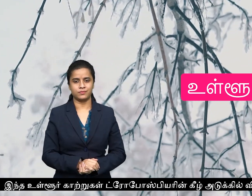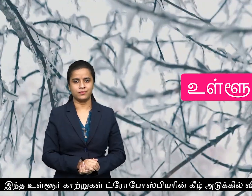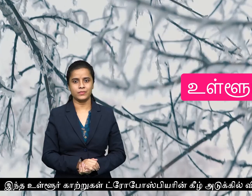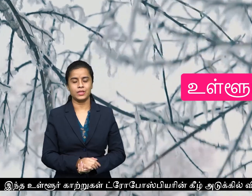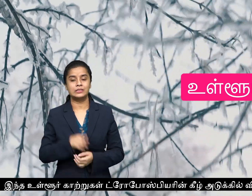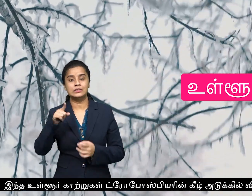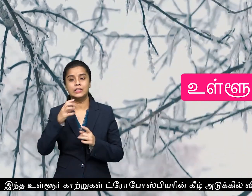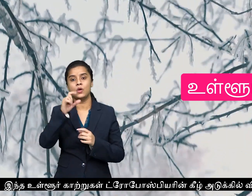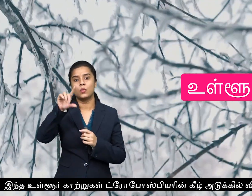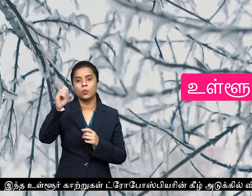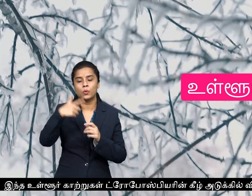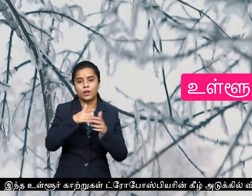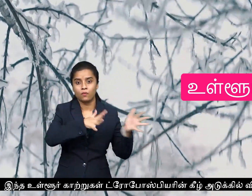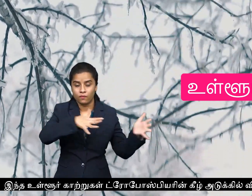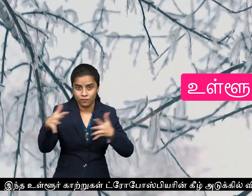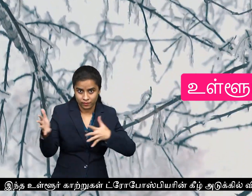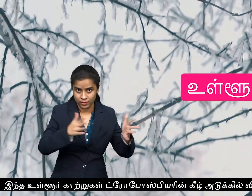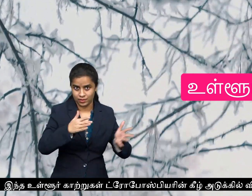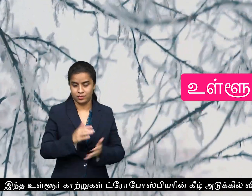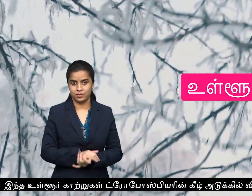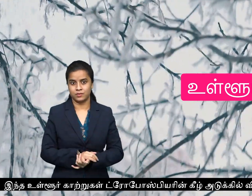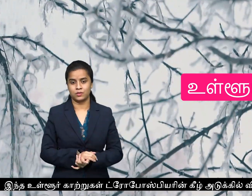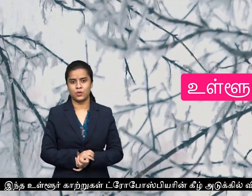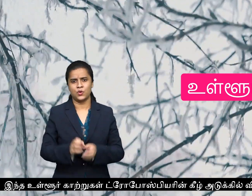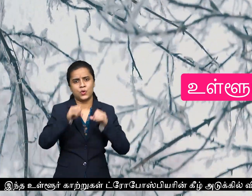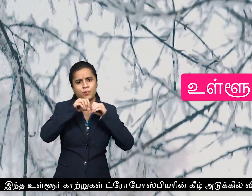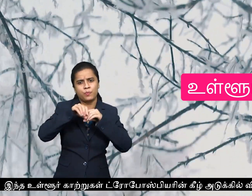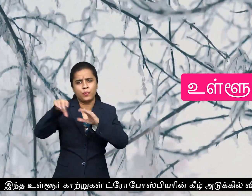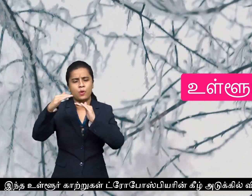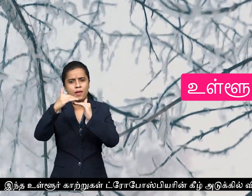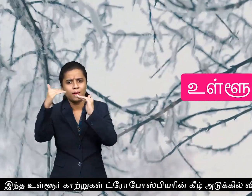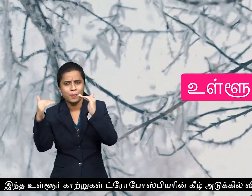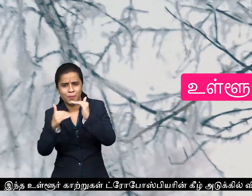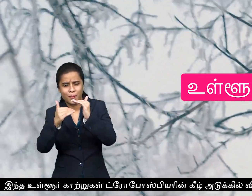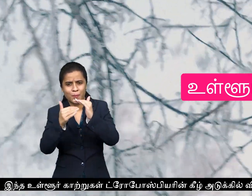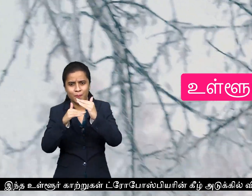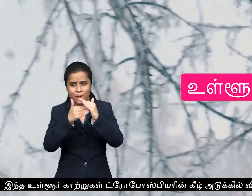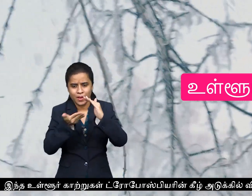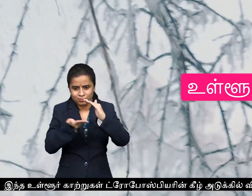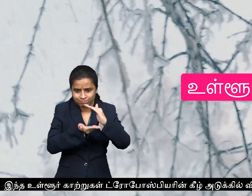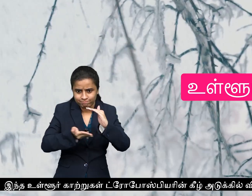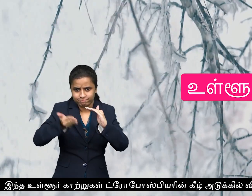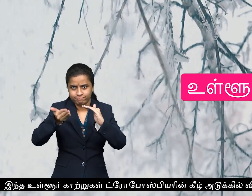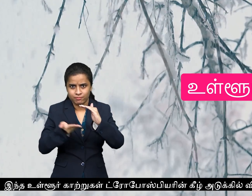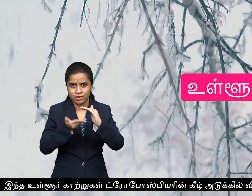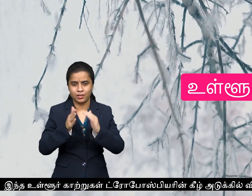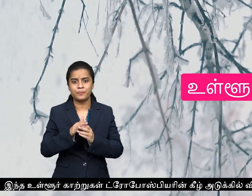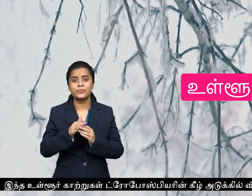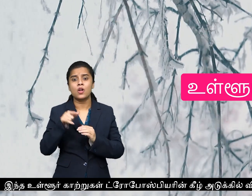இந்த உள்ளூர் காற்றுகள் ட்ரோபோஸ்பியரின் கீழ் அடுக்கில் வீசுகின்றன.